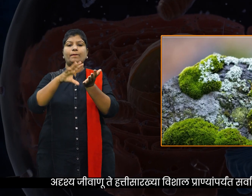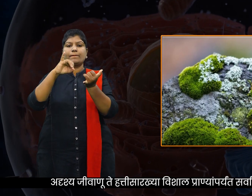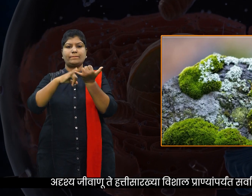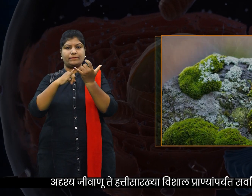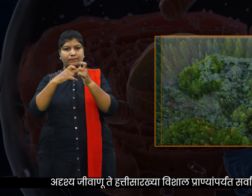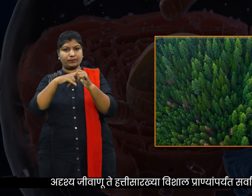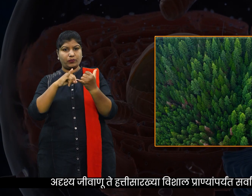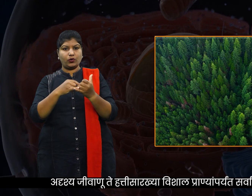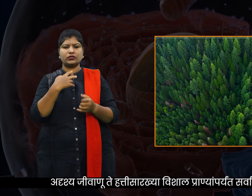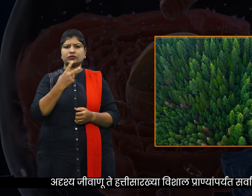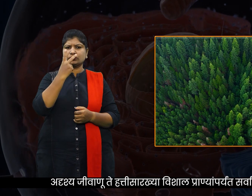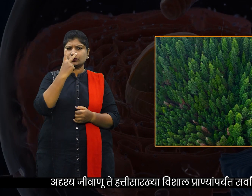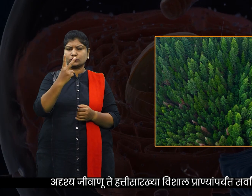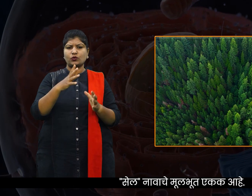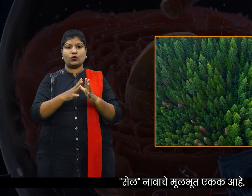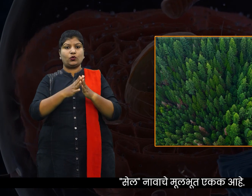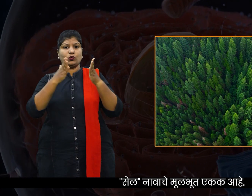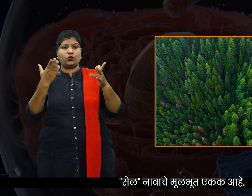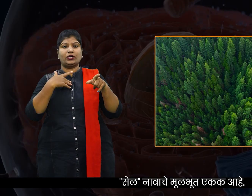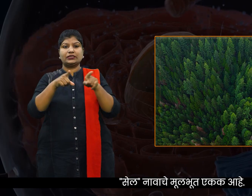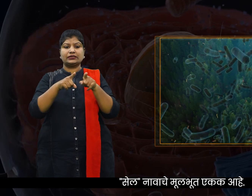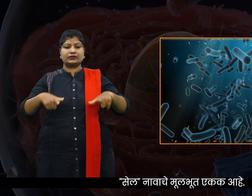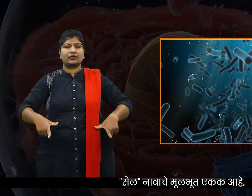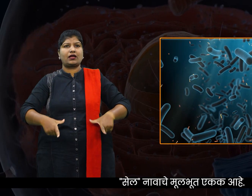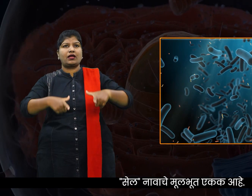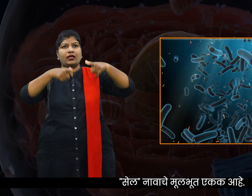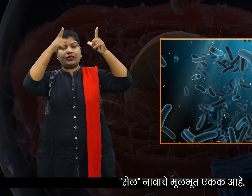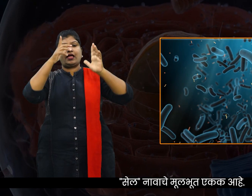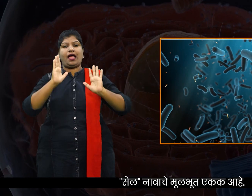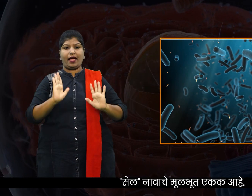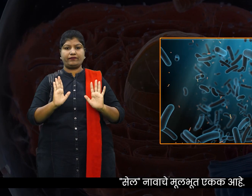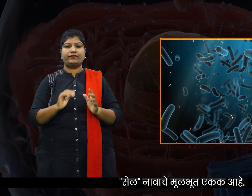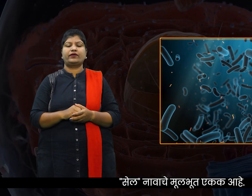प्राण्यांपर्यंत सर्वांचा समावेश होतो. सेल नावाचे मूलभूत एकक आहे.